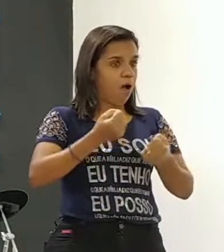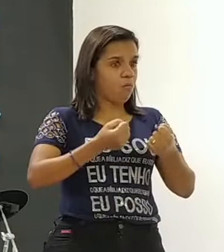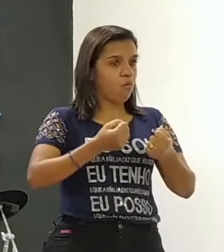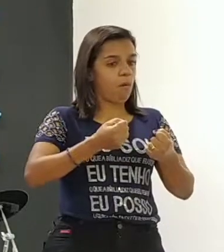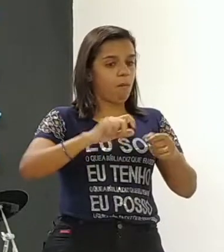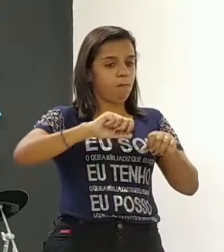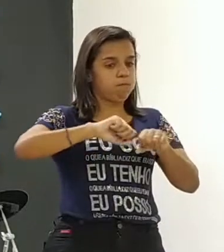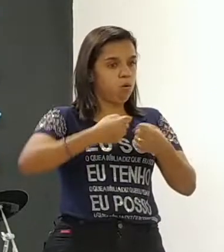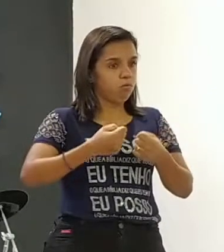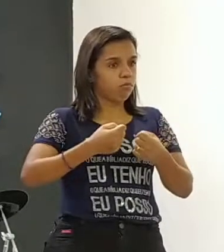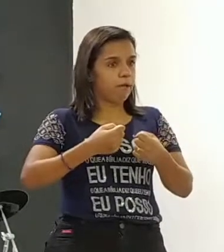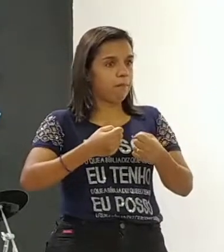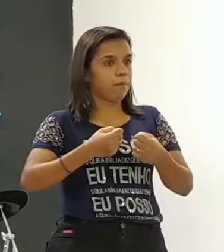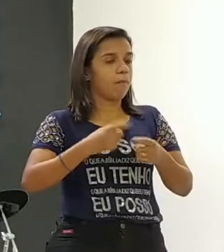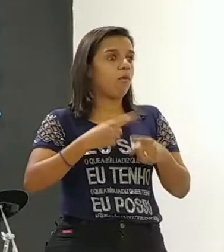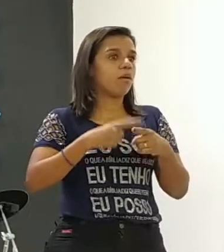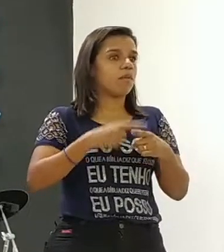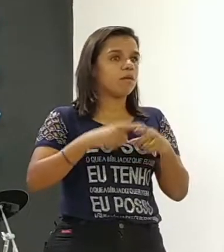sua volta.